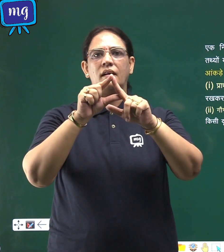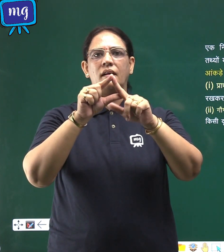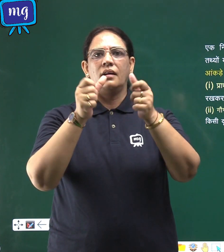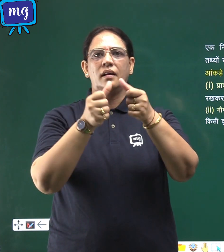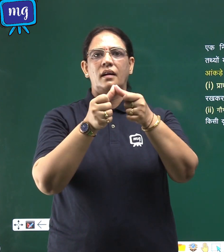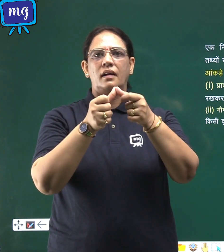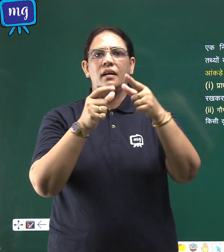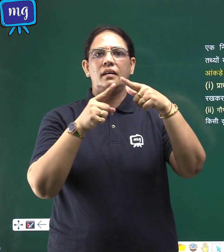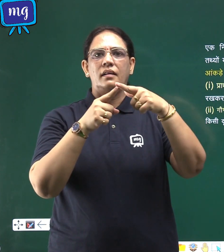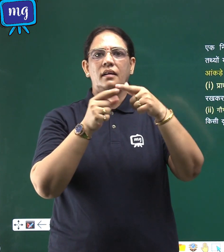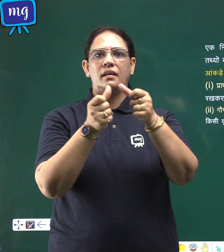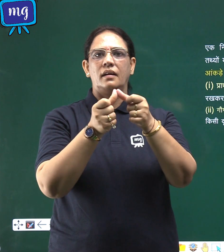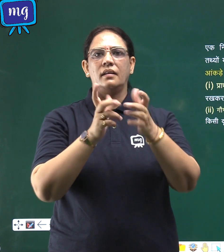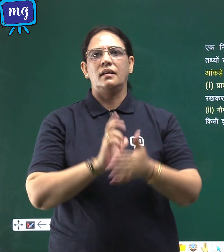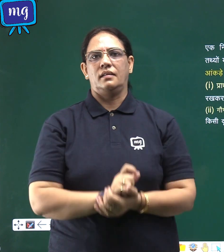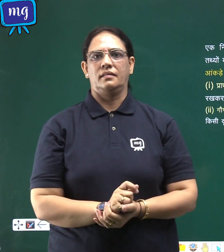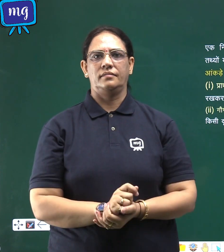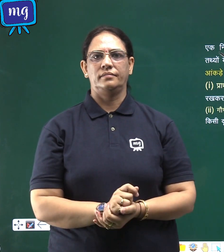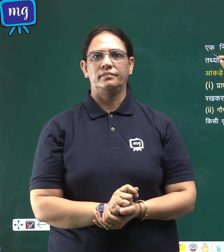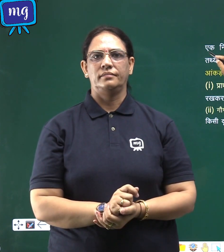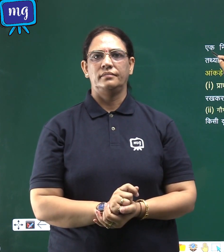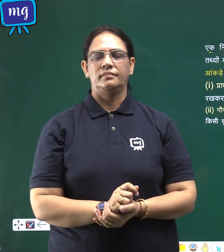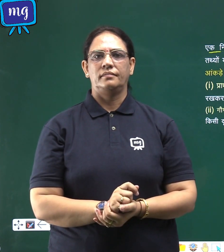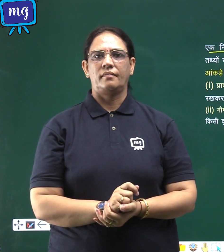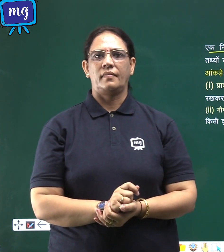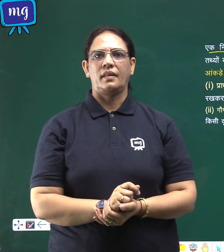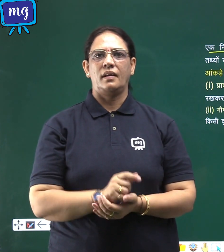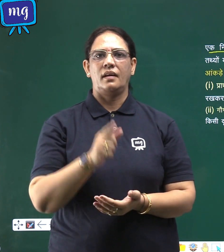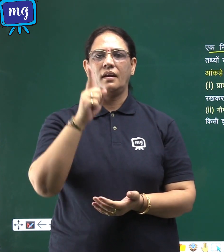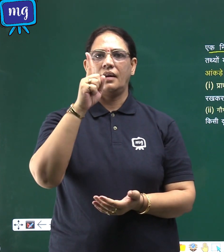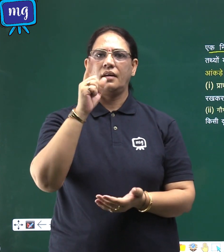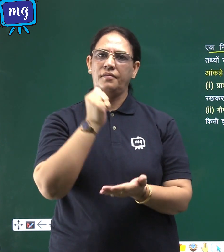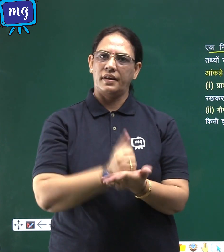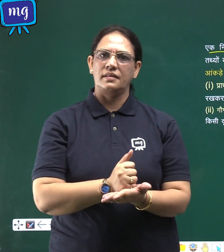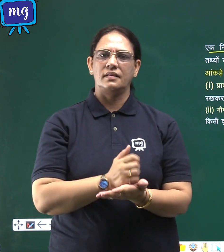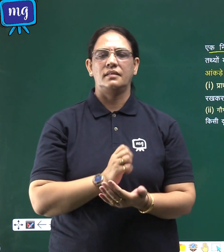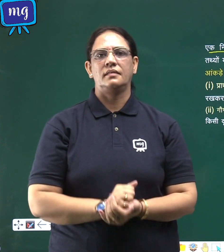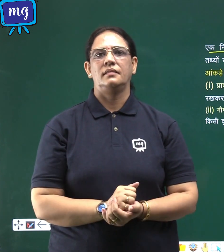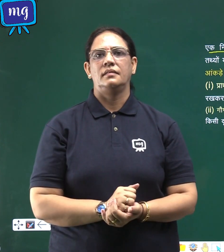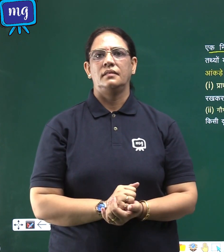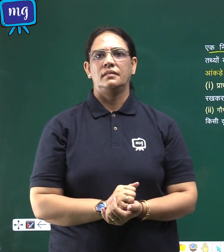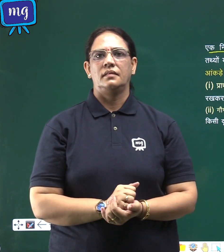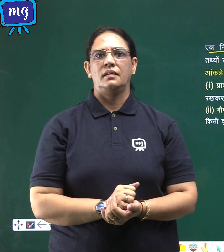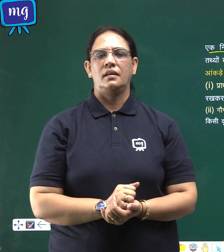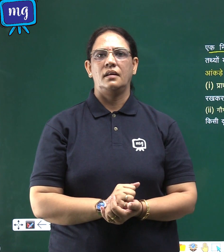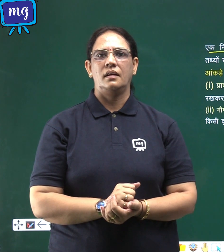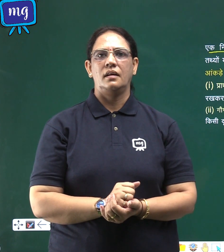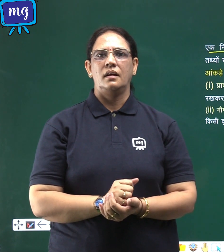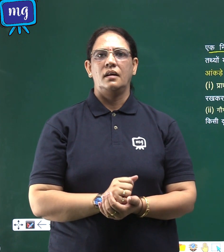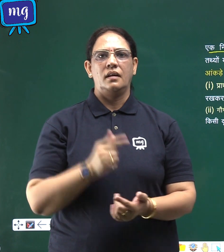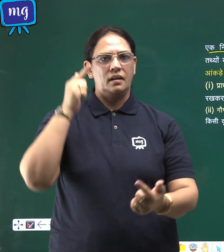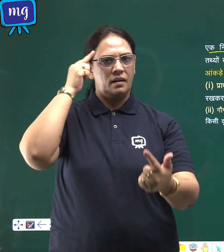एक निशिद उद्देश से